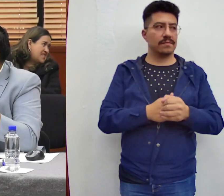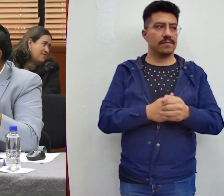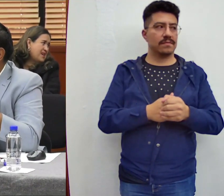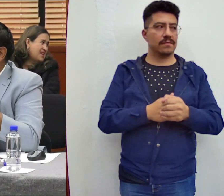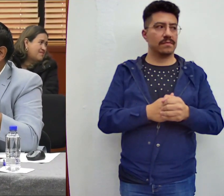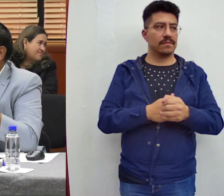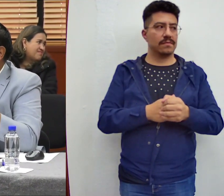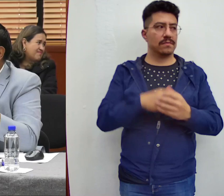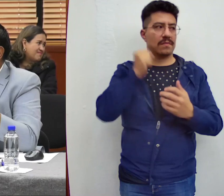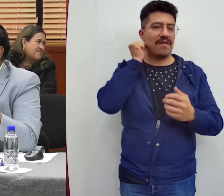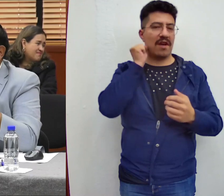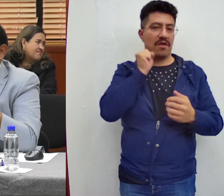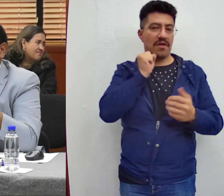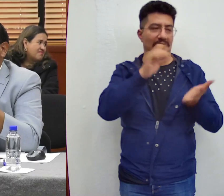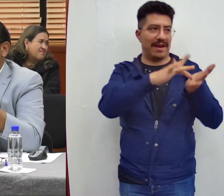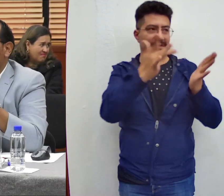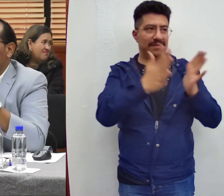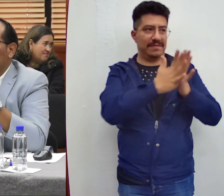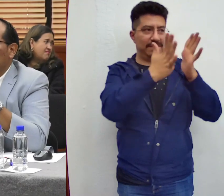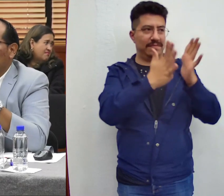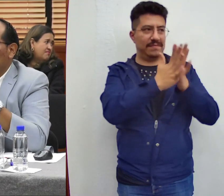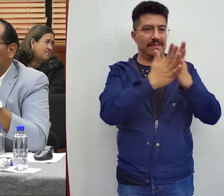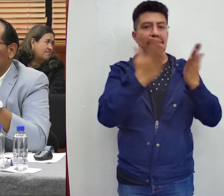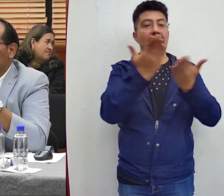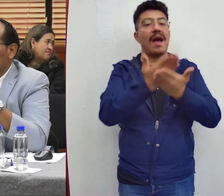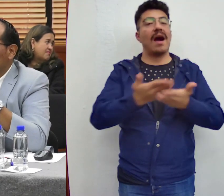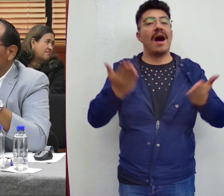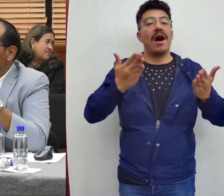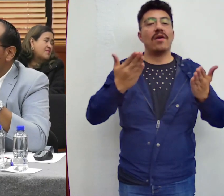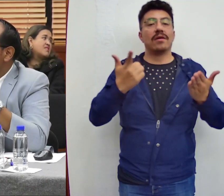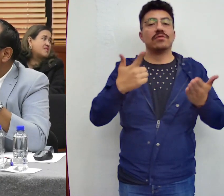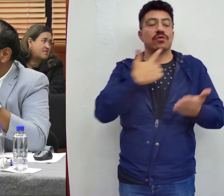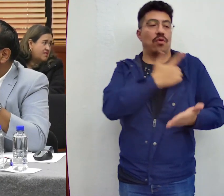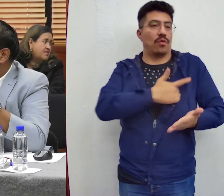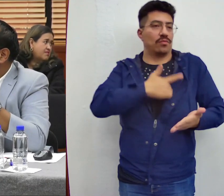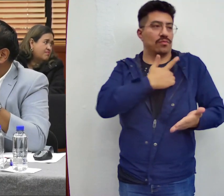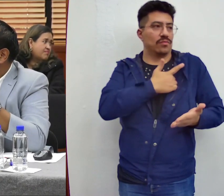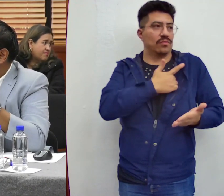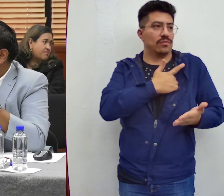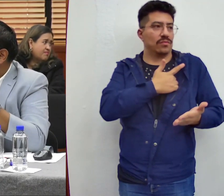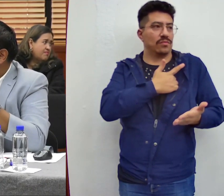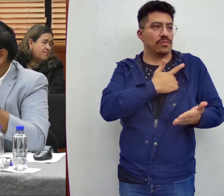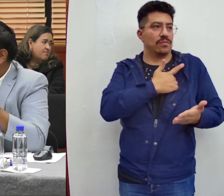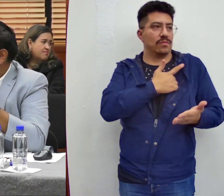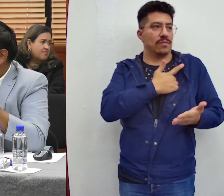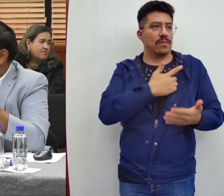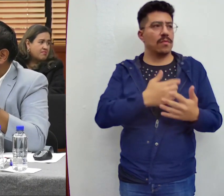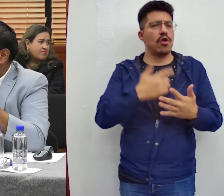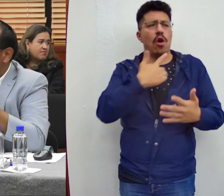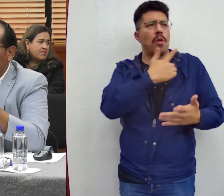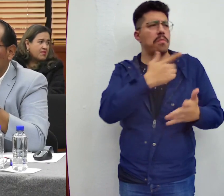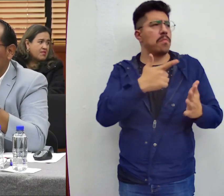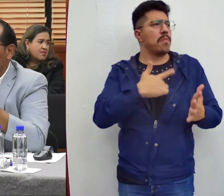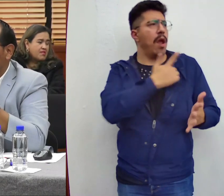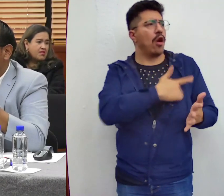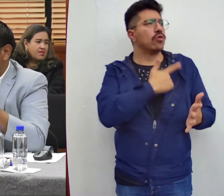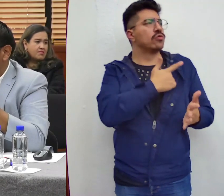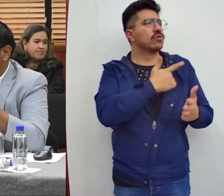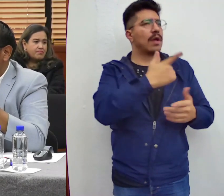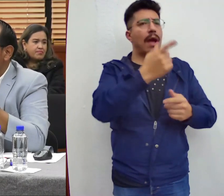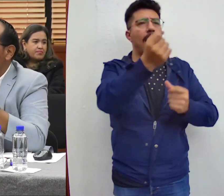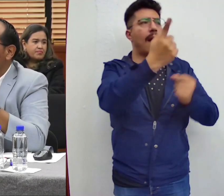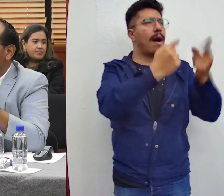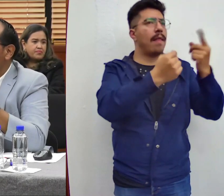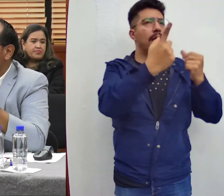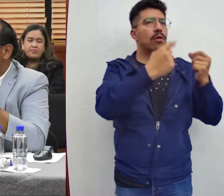de poder participar y es un agrado para todos nosotros el escuchar a las participaciones de quienes